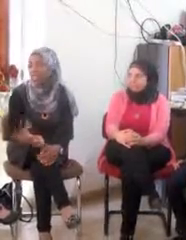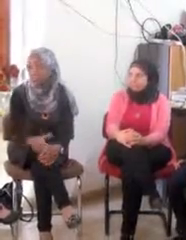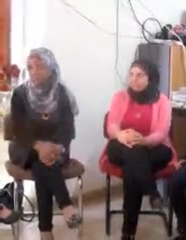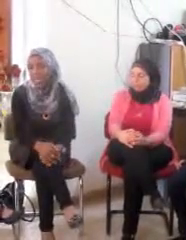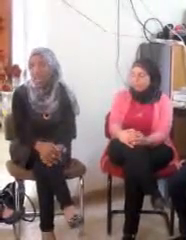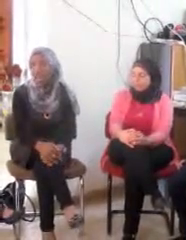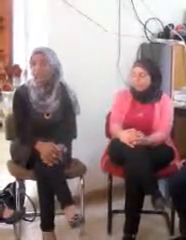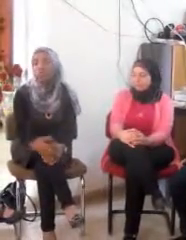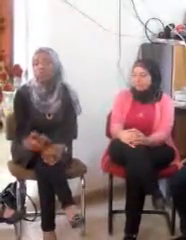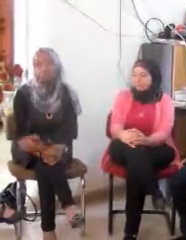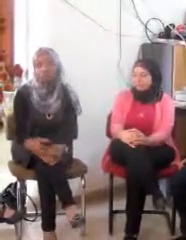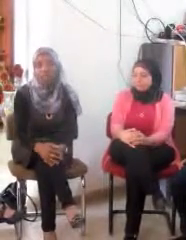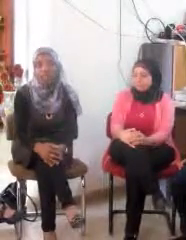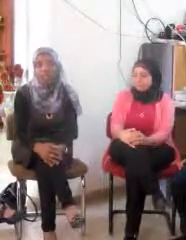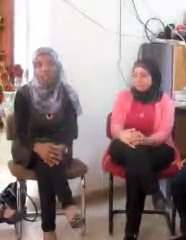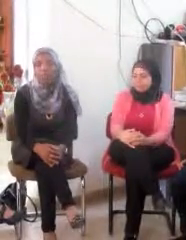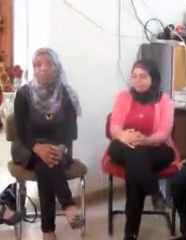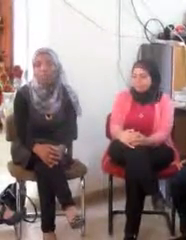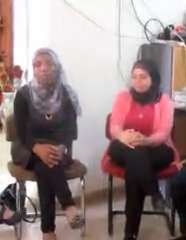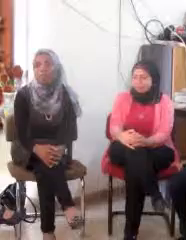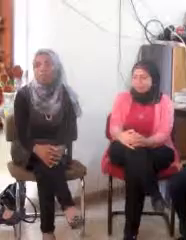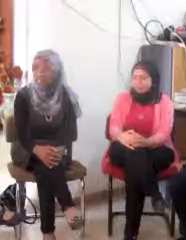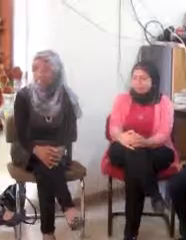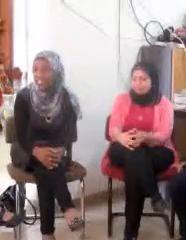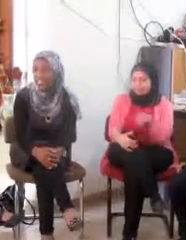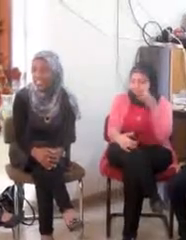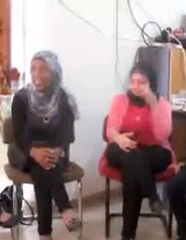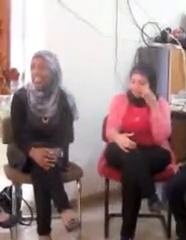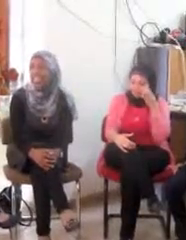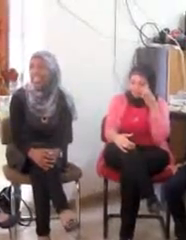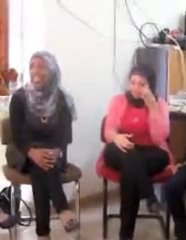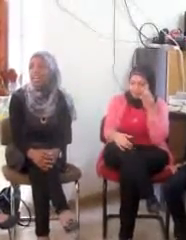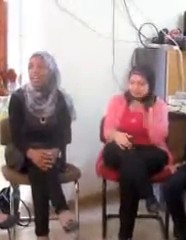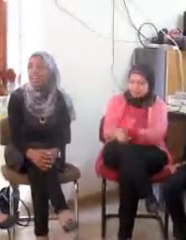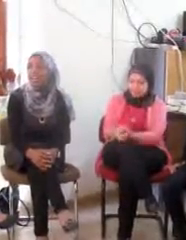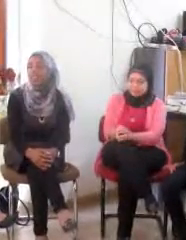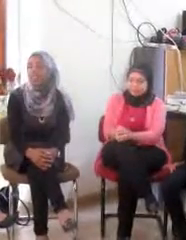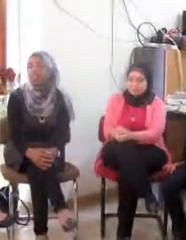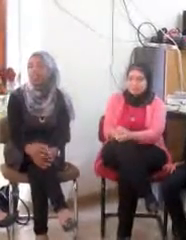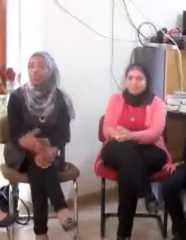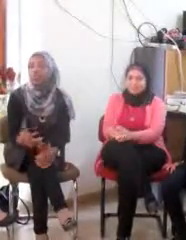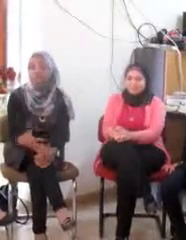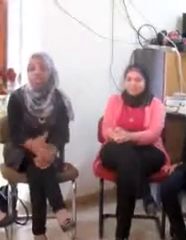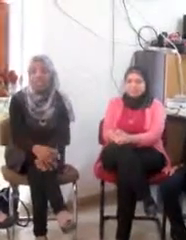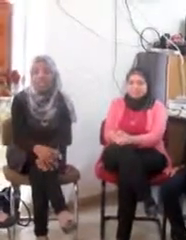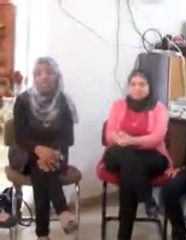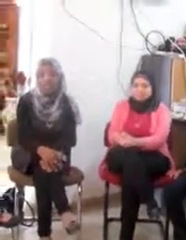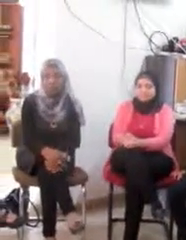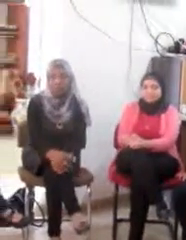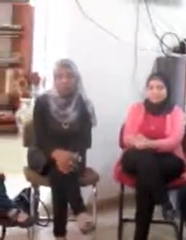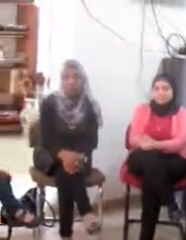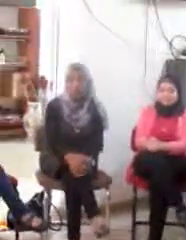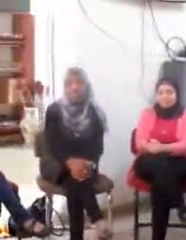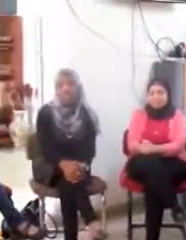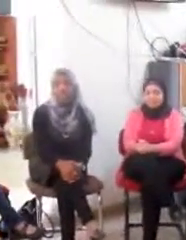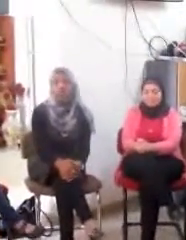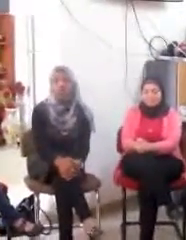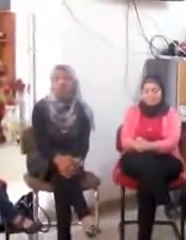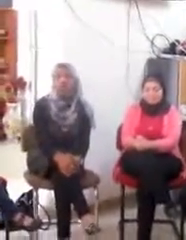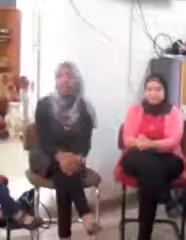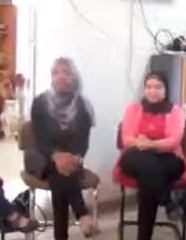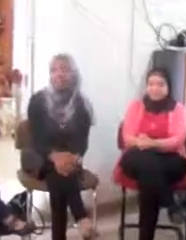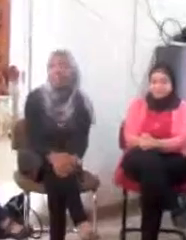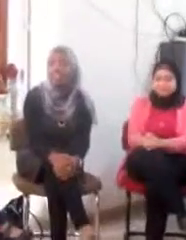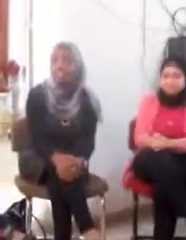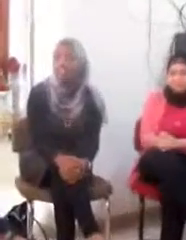اول باسم المعهد باسم كل الطاقم، انا يعني بحييكن على مشاركتكن في هذا المشروع اللي